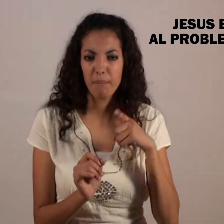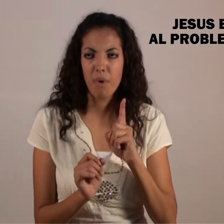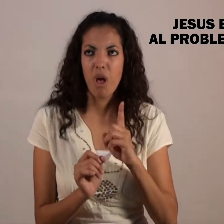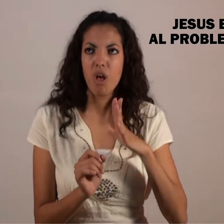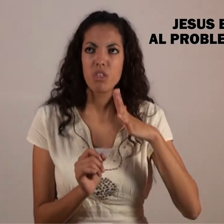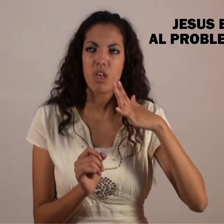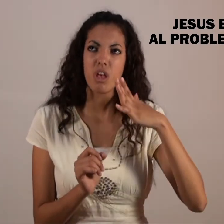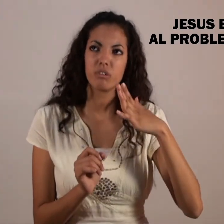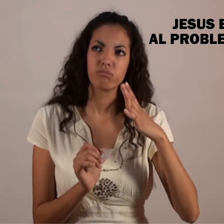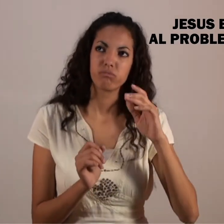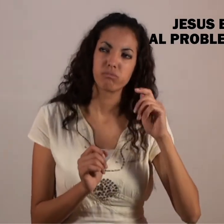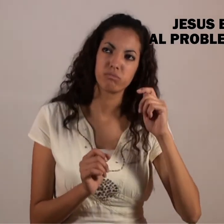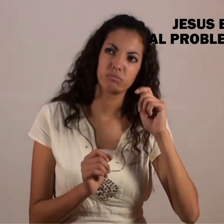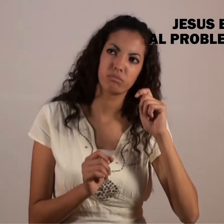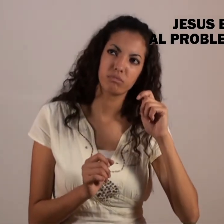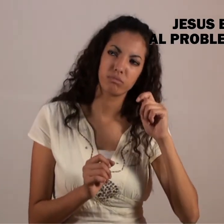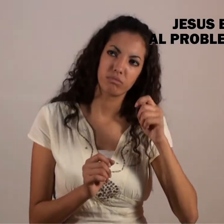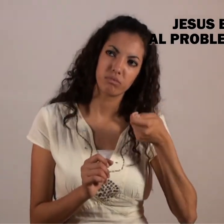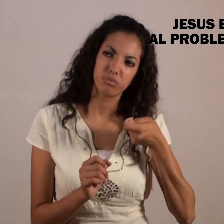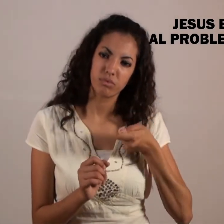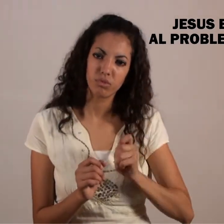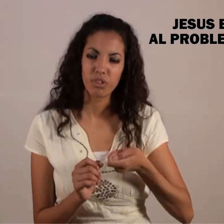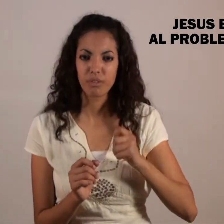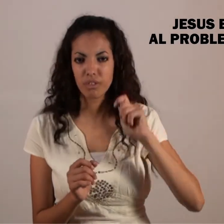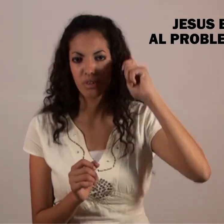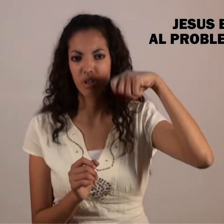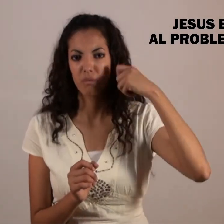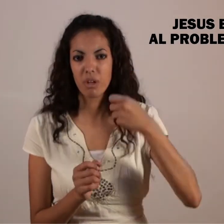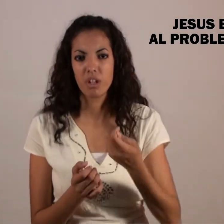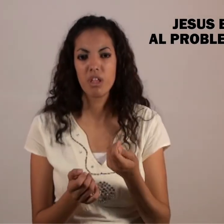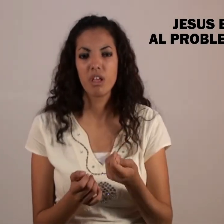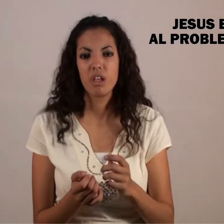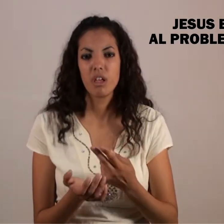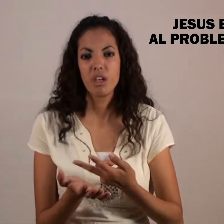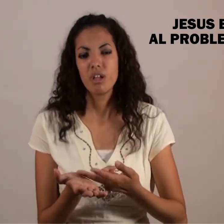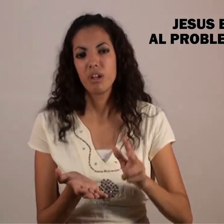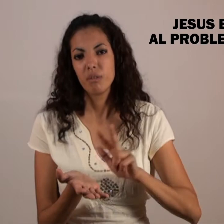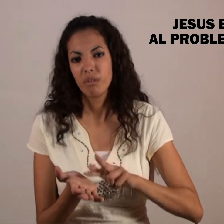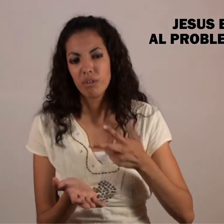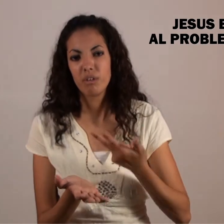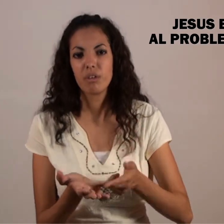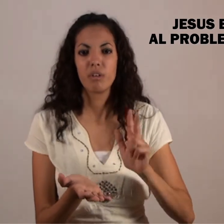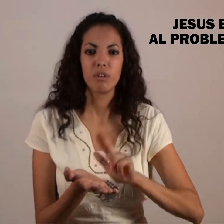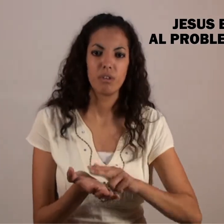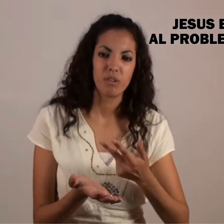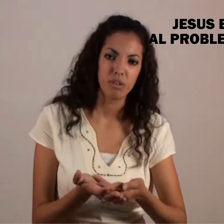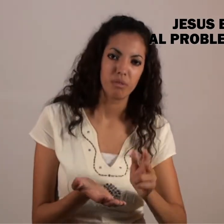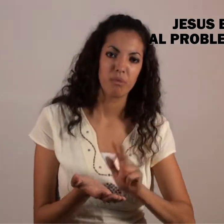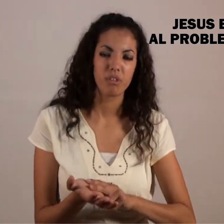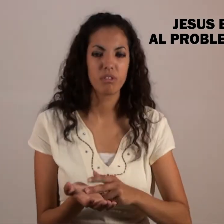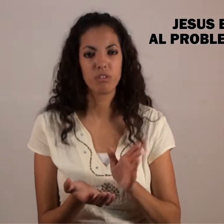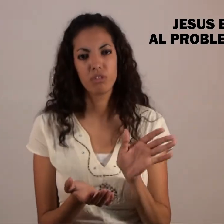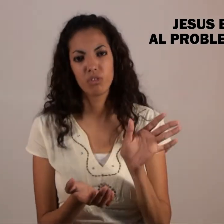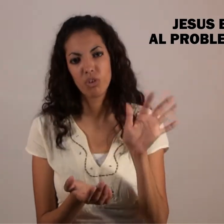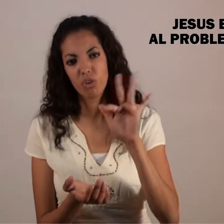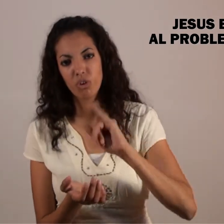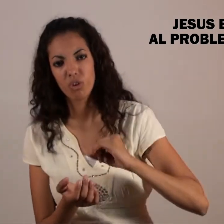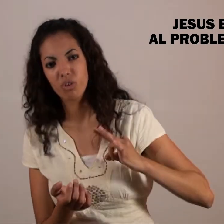sacrificios de animales tenía que repetirse una y otra vez, día tras día, año tras año, el único sacrificio de